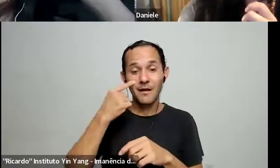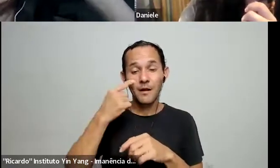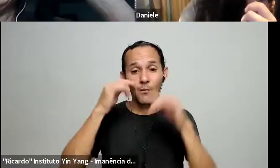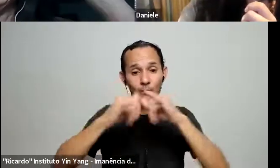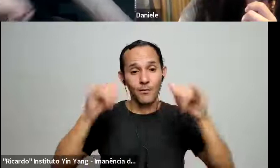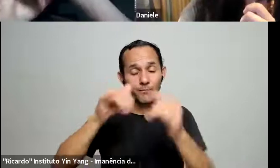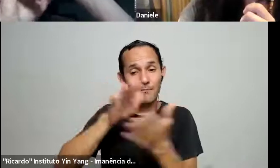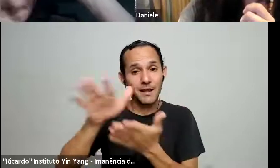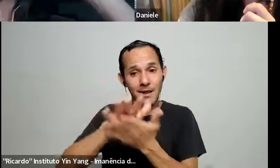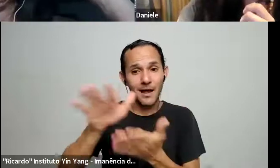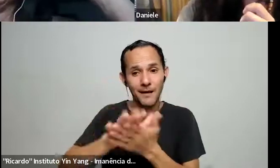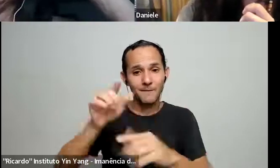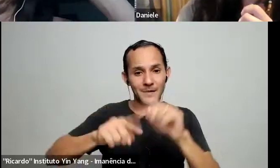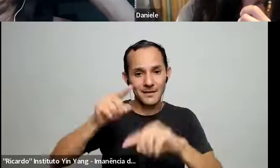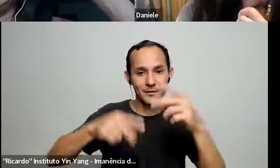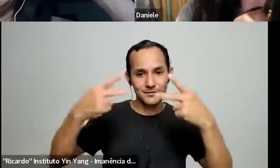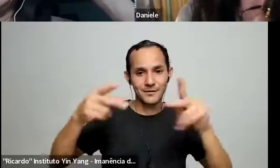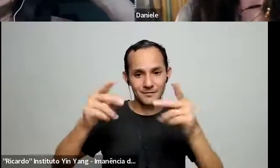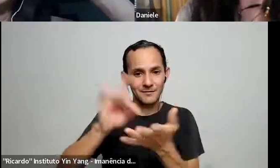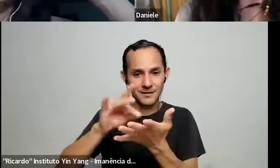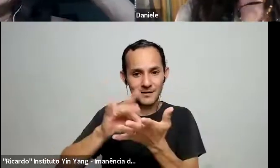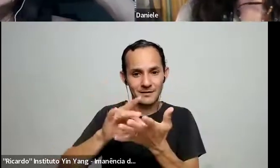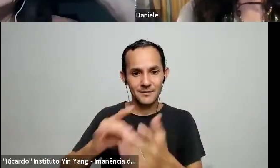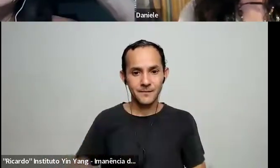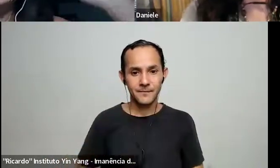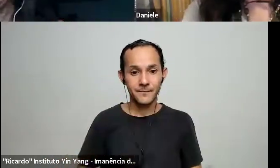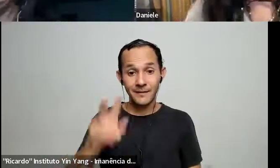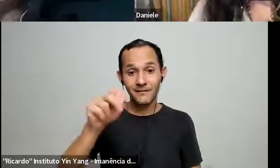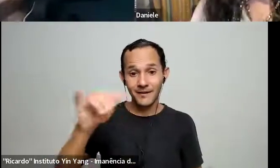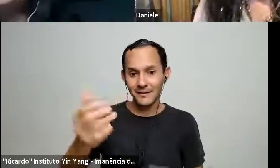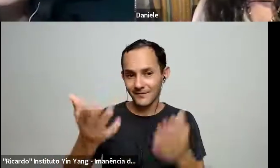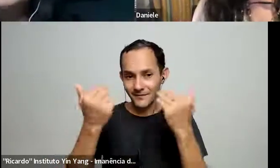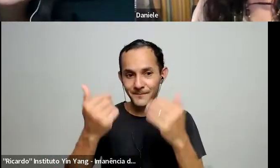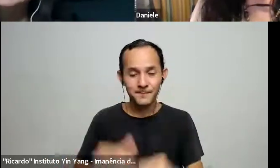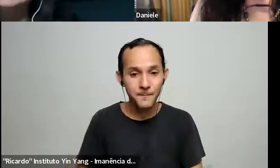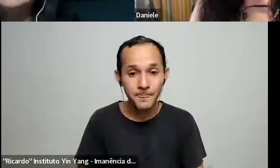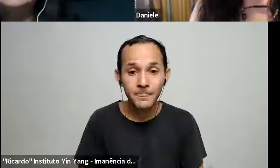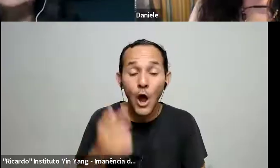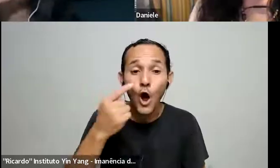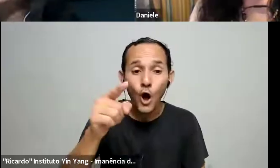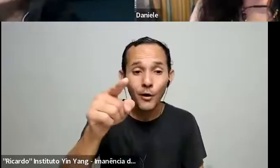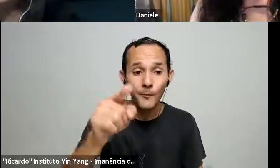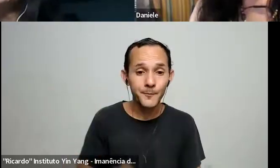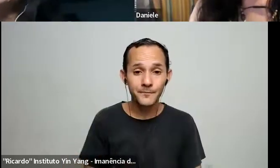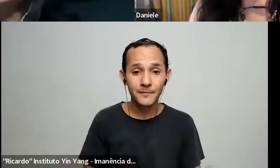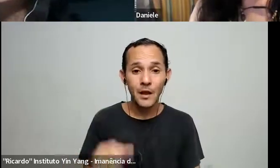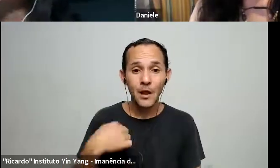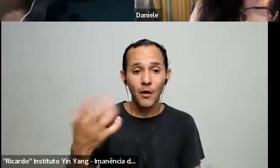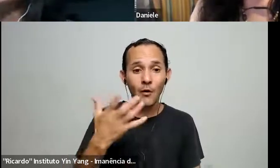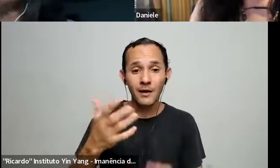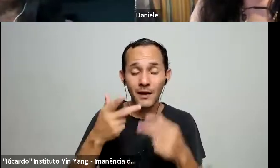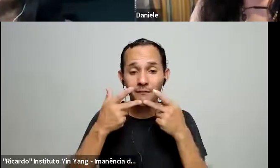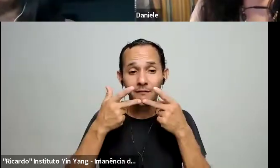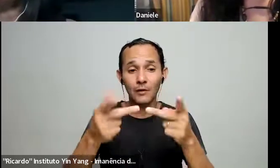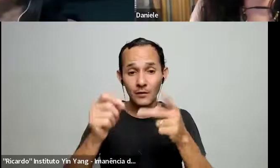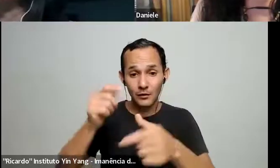depois esse seu material também. Pode falar, Vânia. Só uma coisa, eu gostaria de dizer que